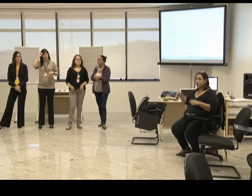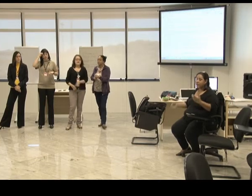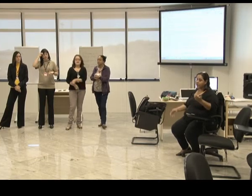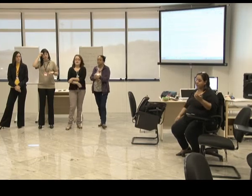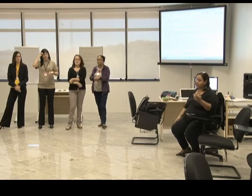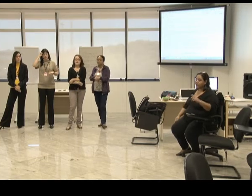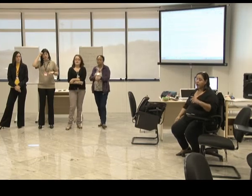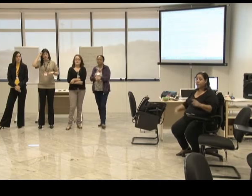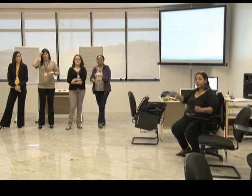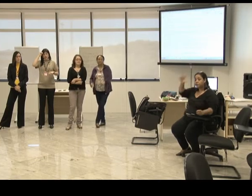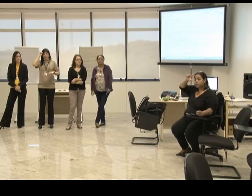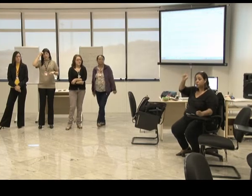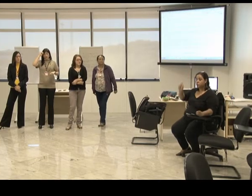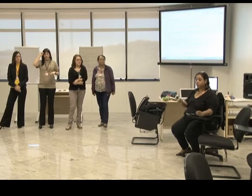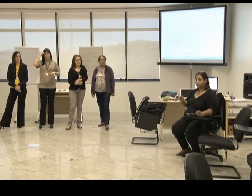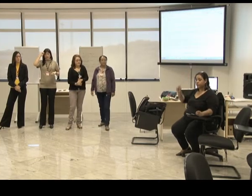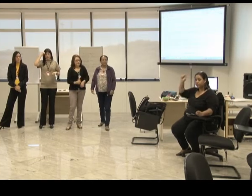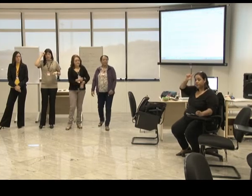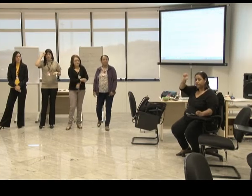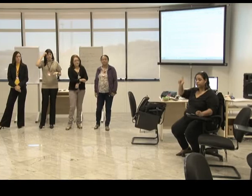É, África do Sul.